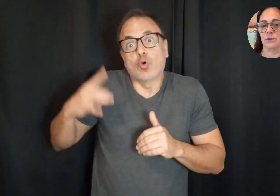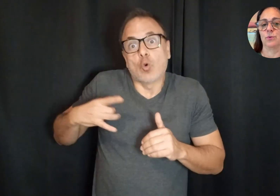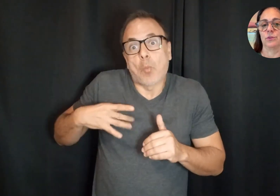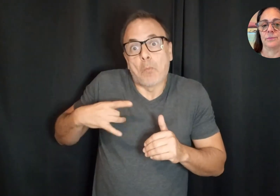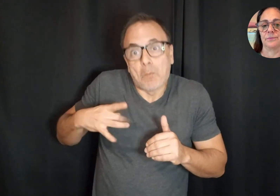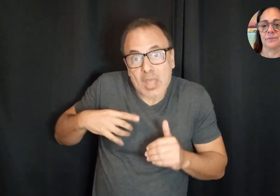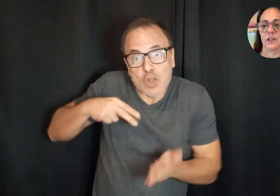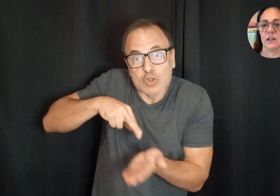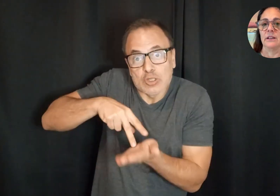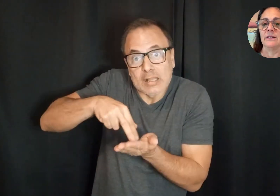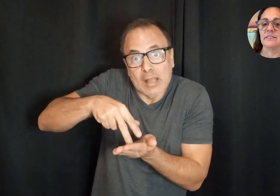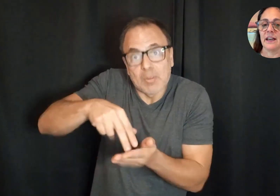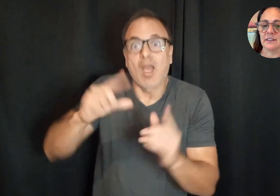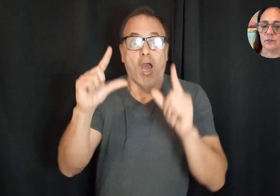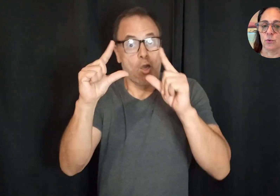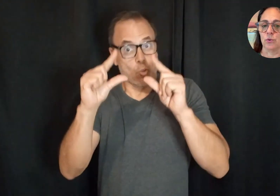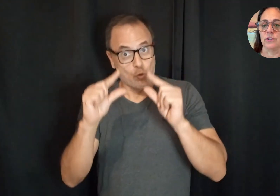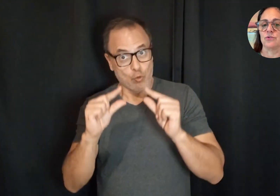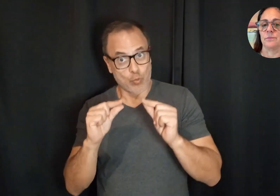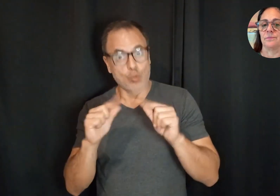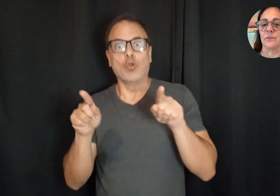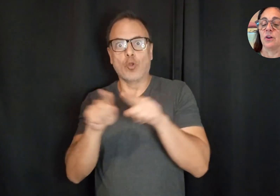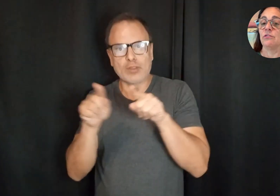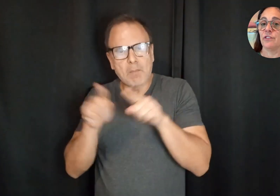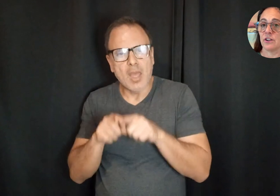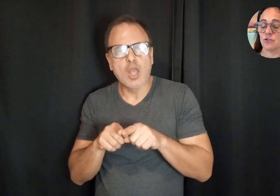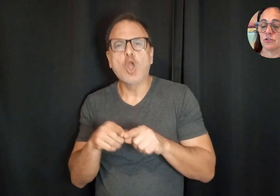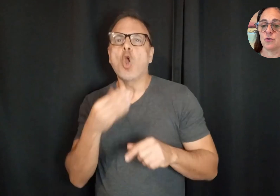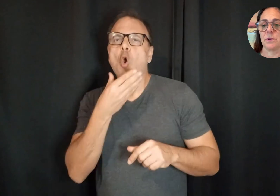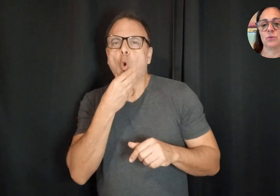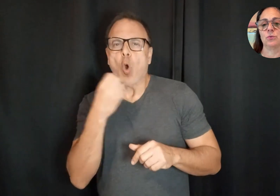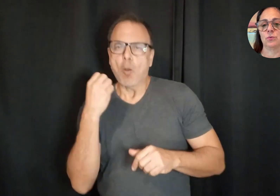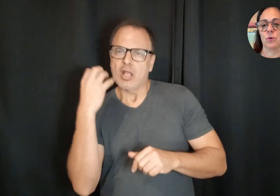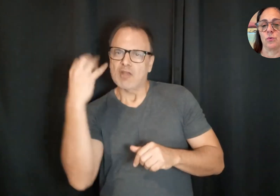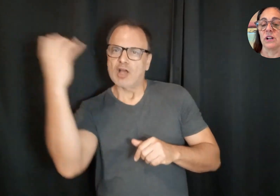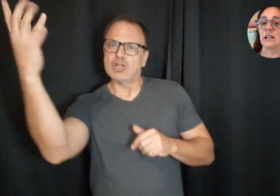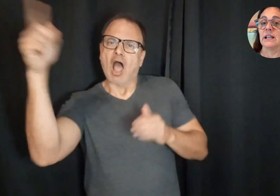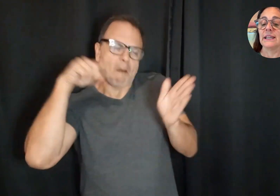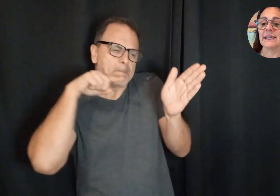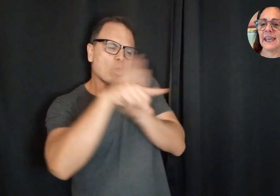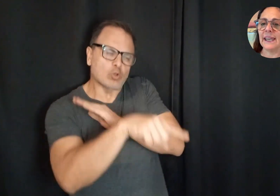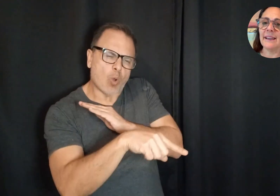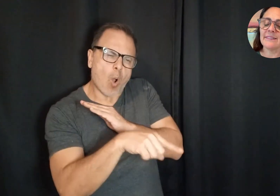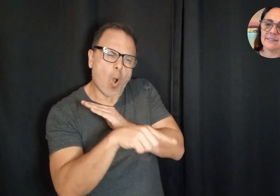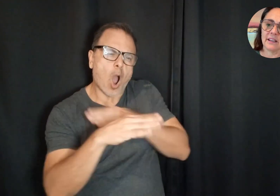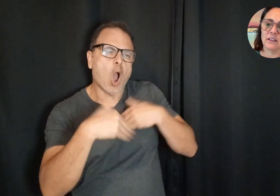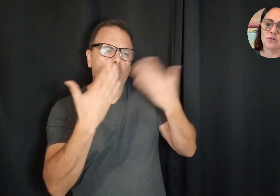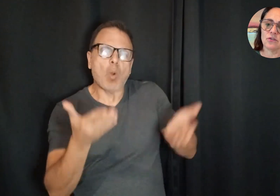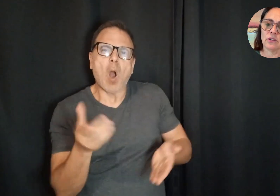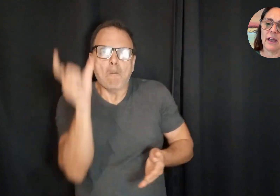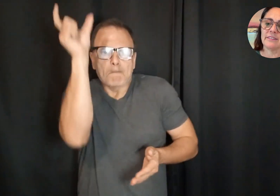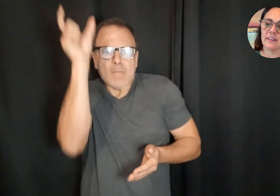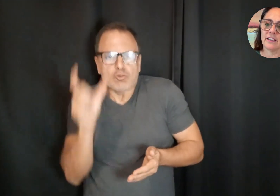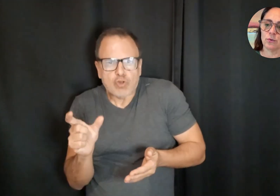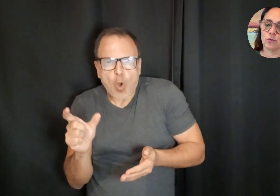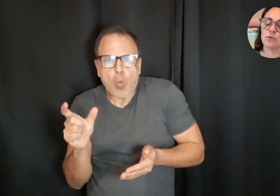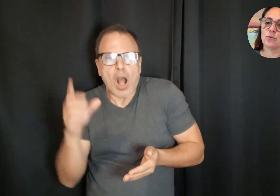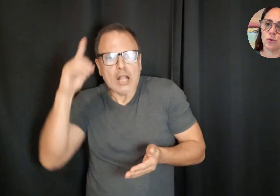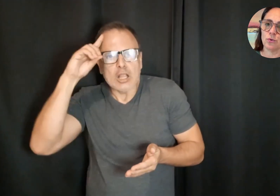assustador. Certa noite, um viajante perguntou: quem acende essa luz todos